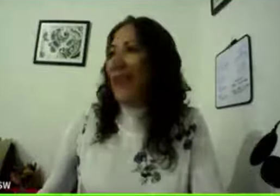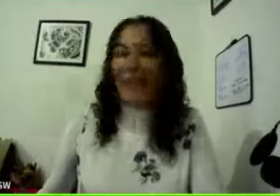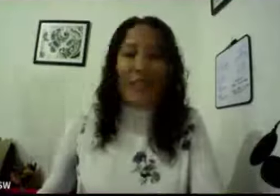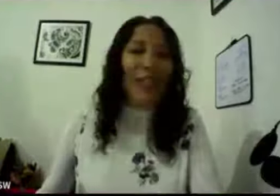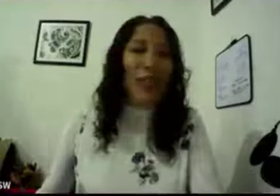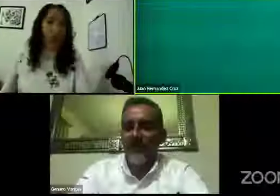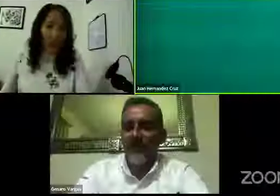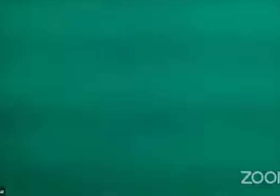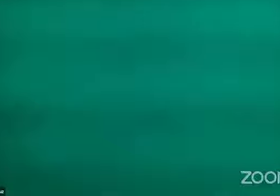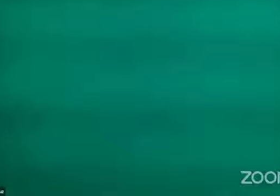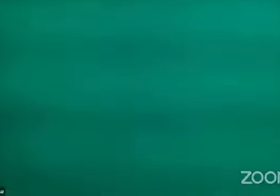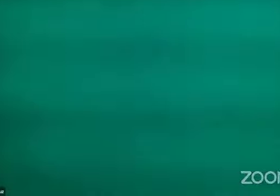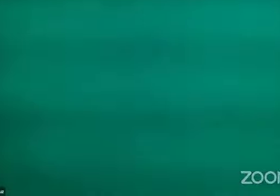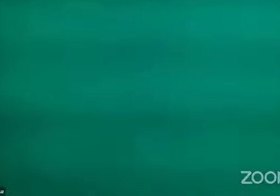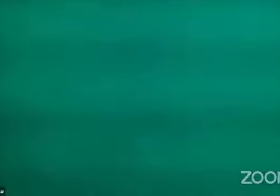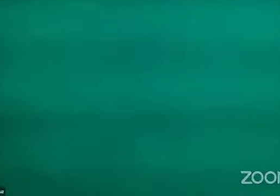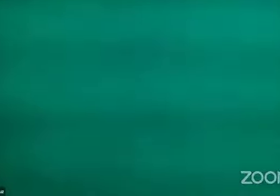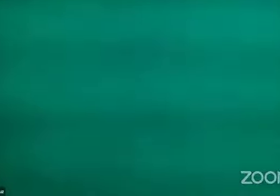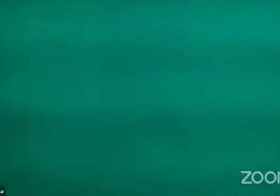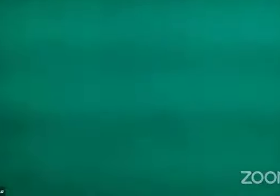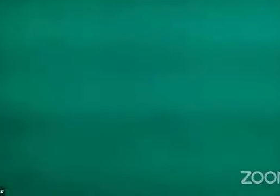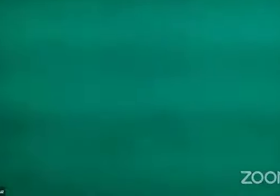este, neuroespacio,